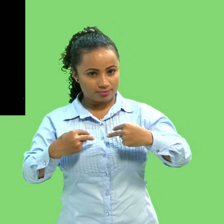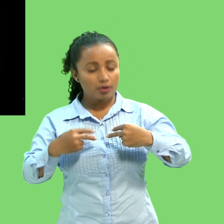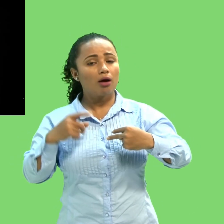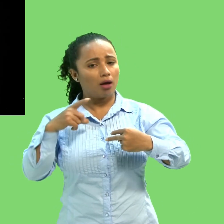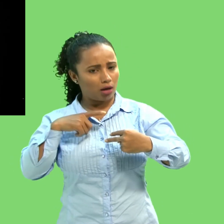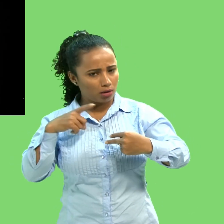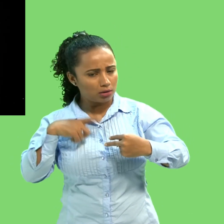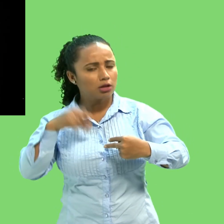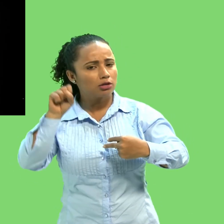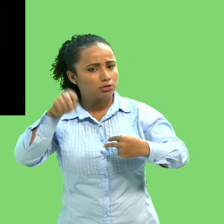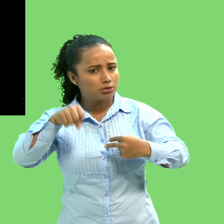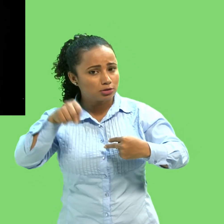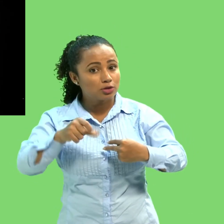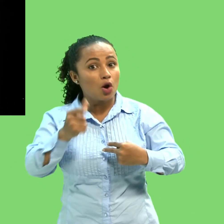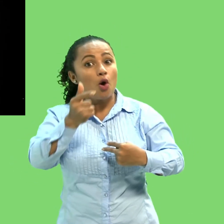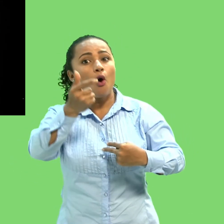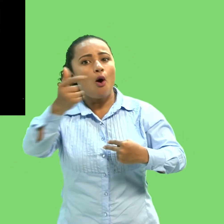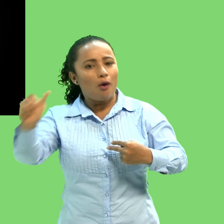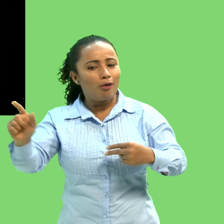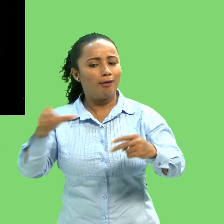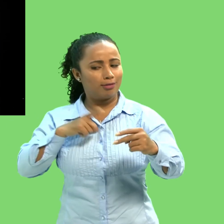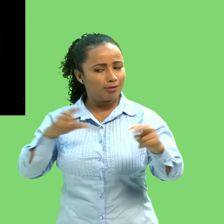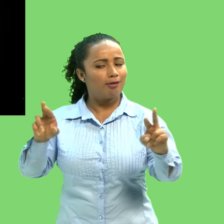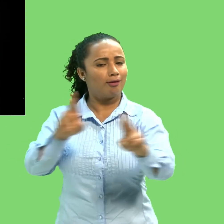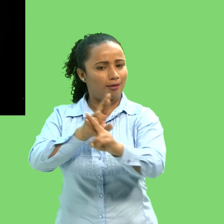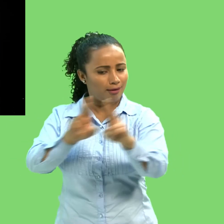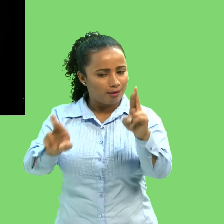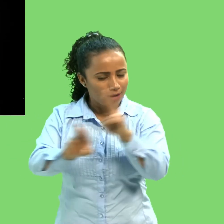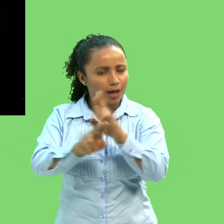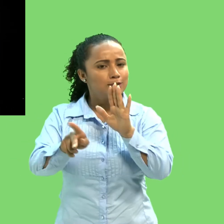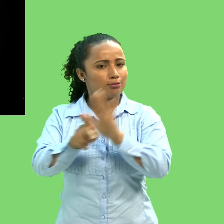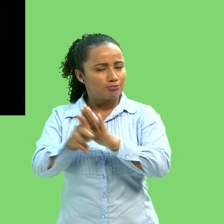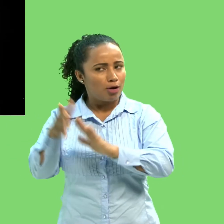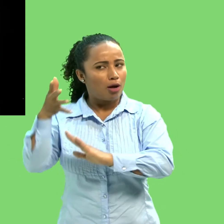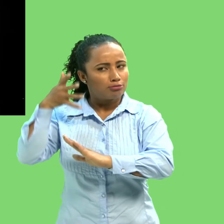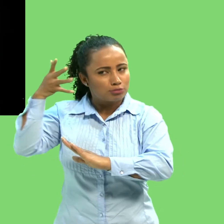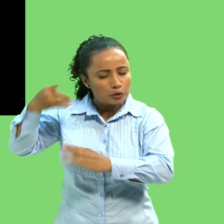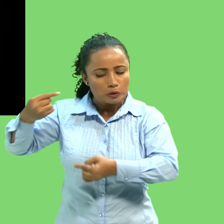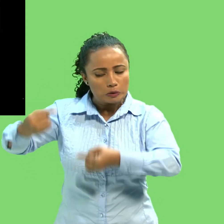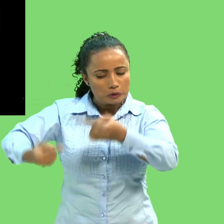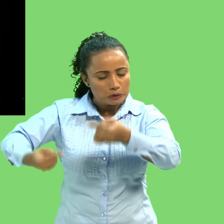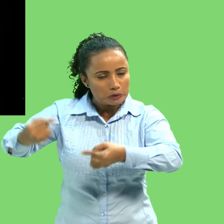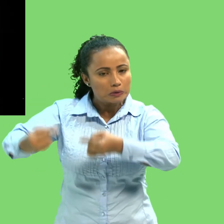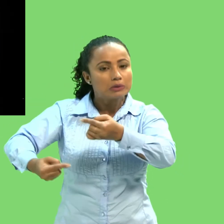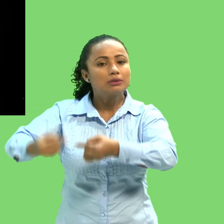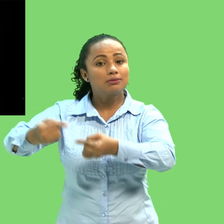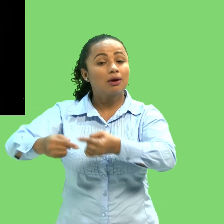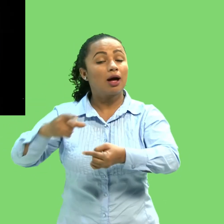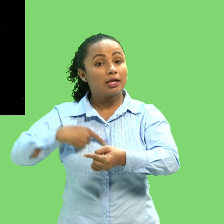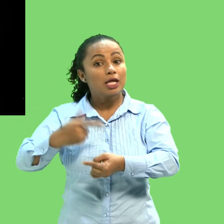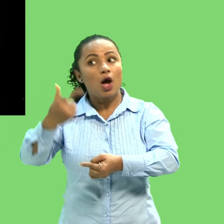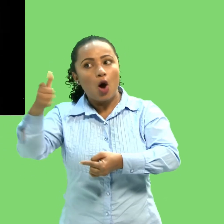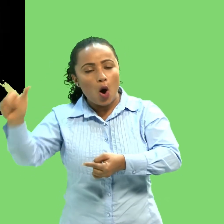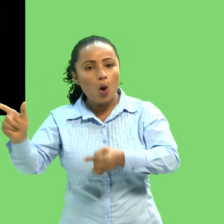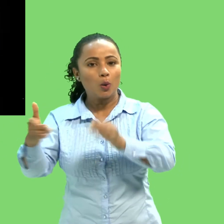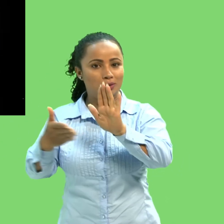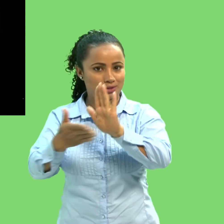existem outras relações discursivas. Elas vêm de quê? De outros discursos.